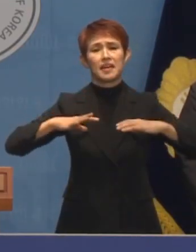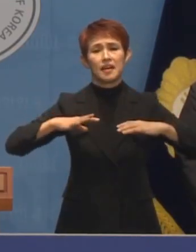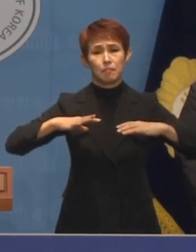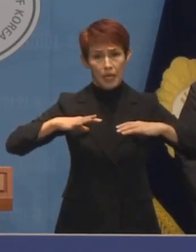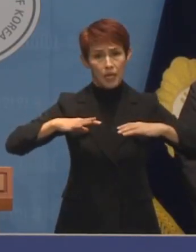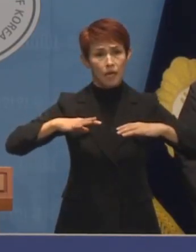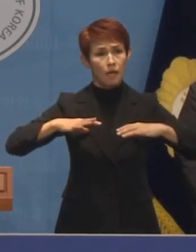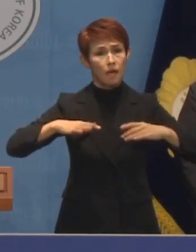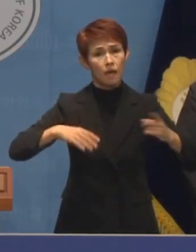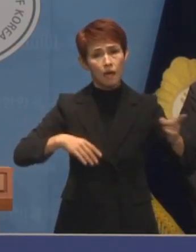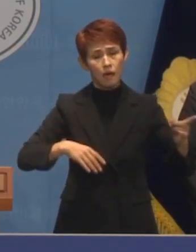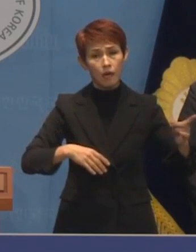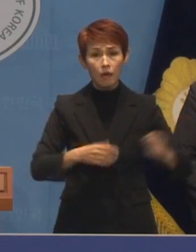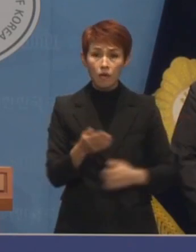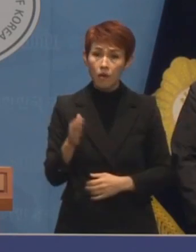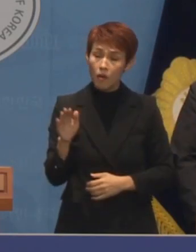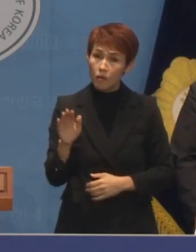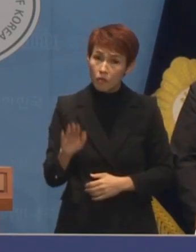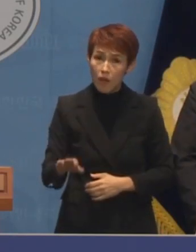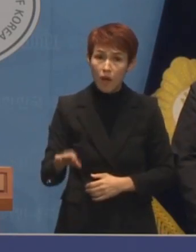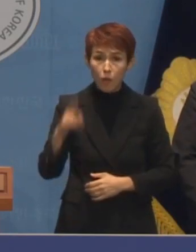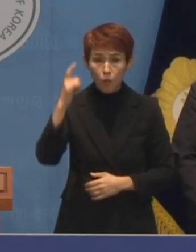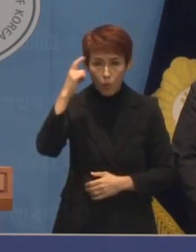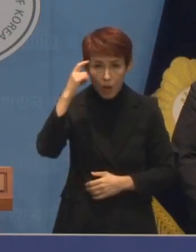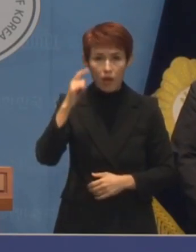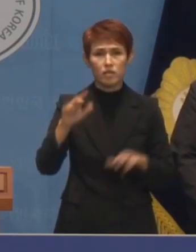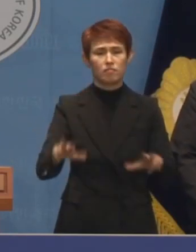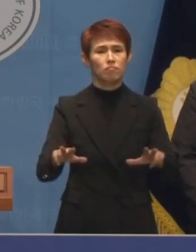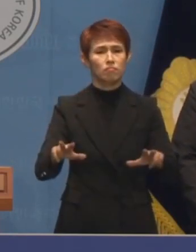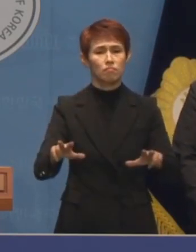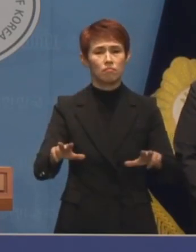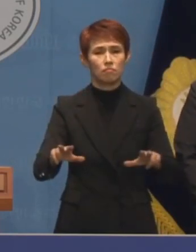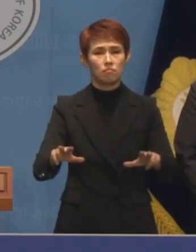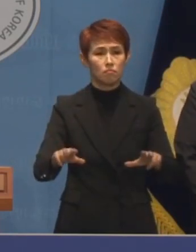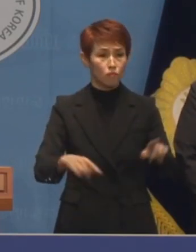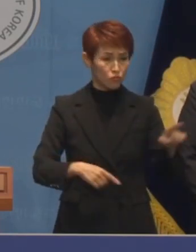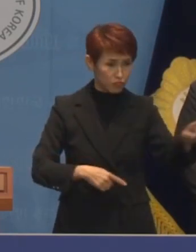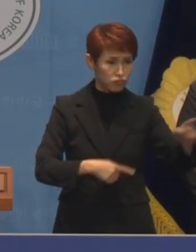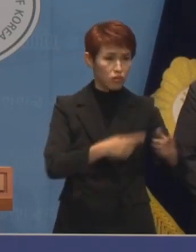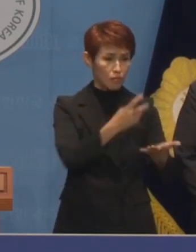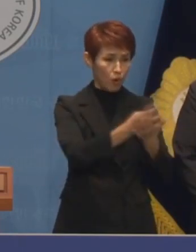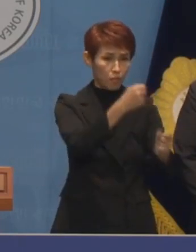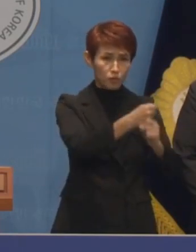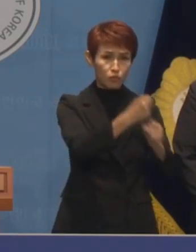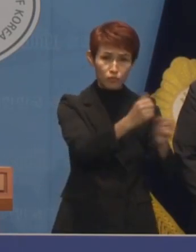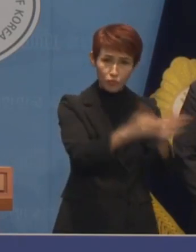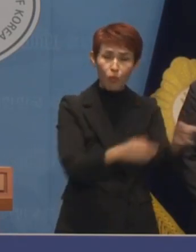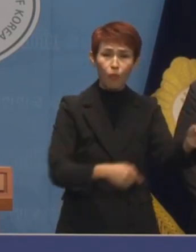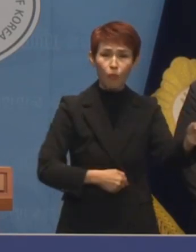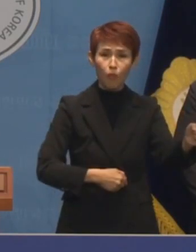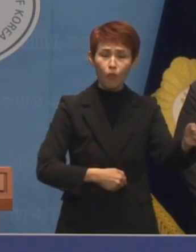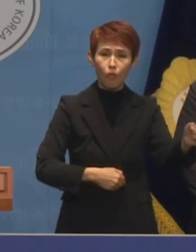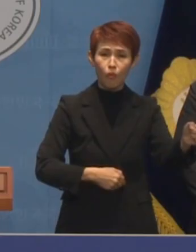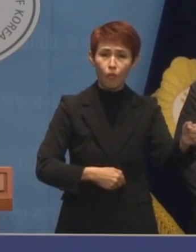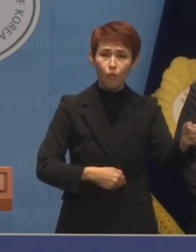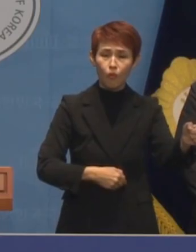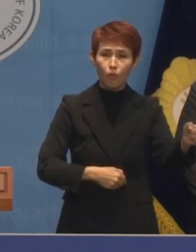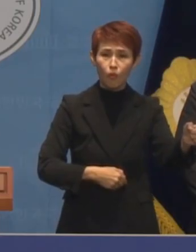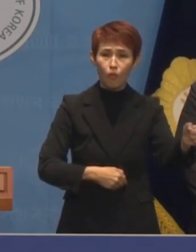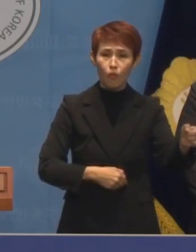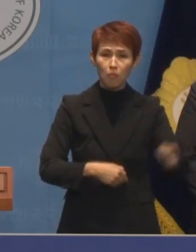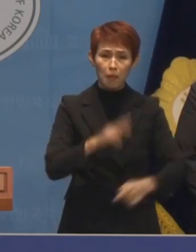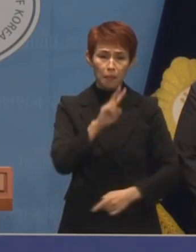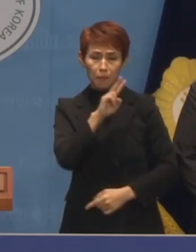자랑하였습니다. 그런데 이제 와서 자신이 만든 법 규정을 부정하며